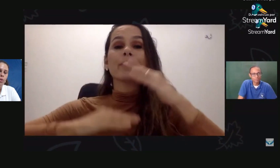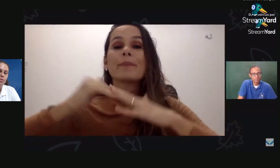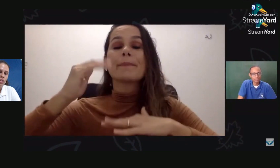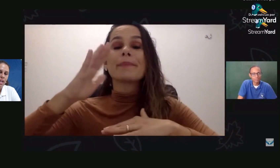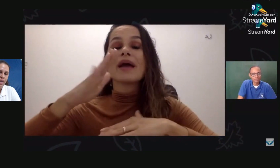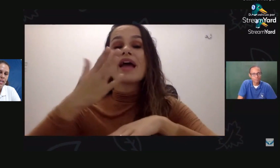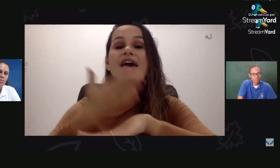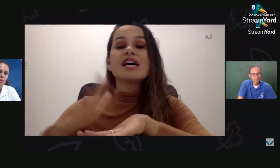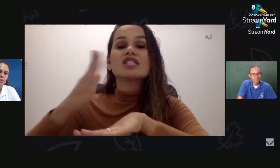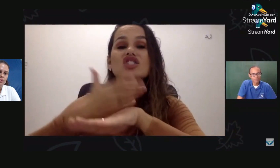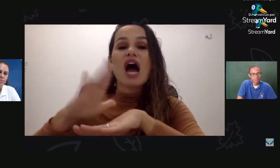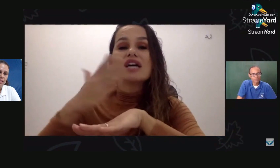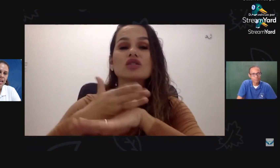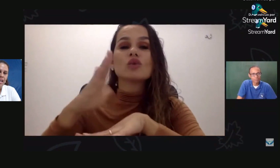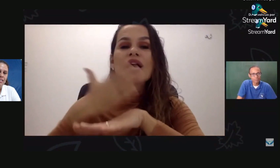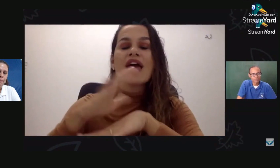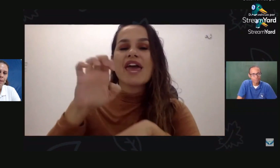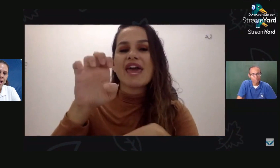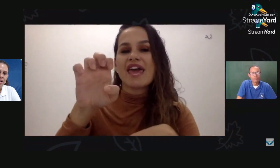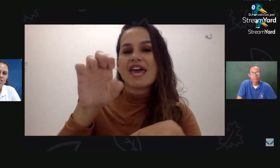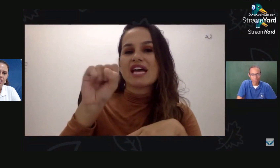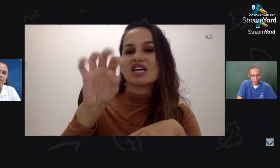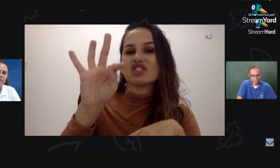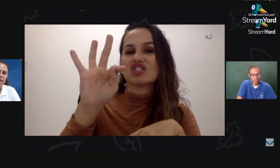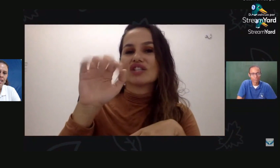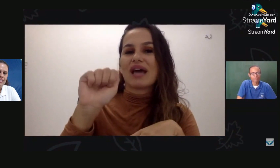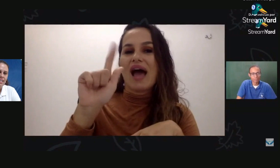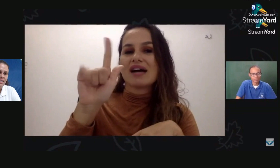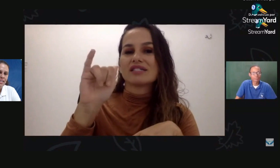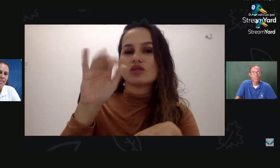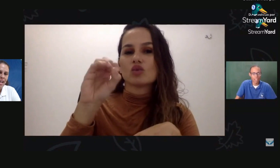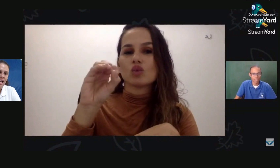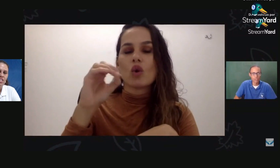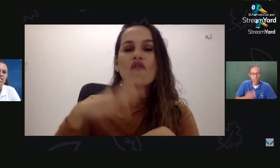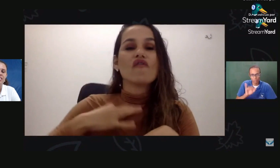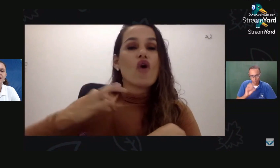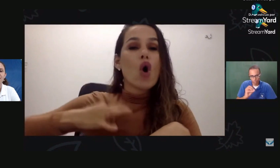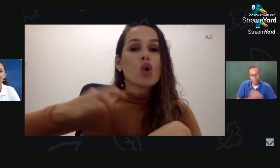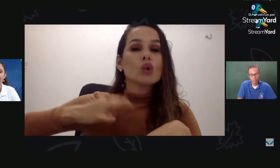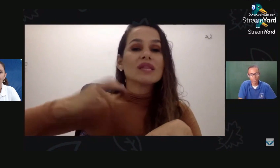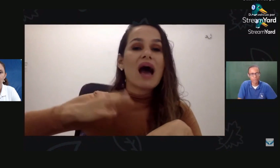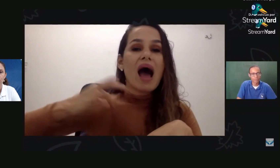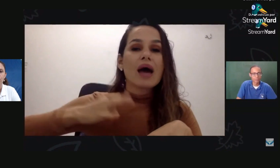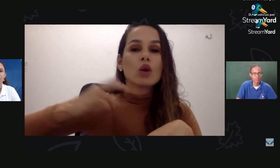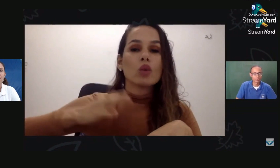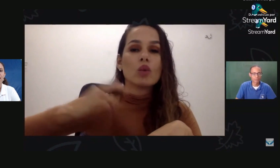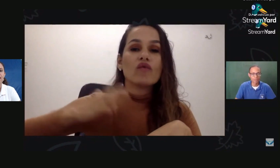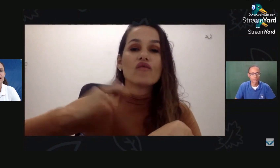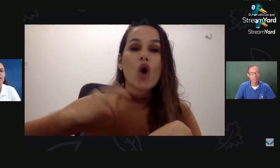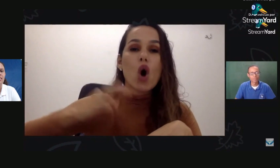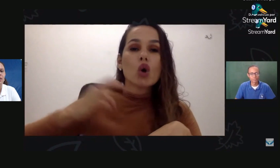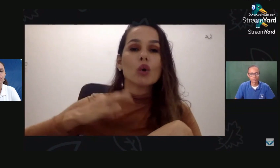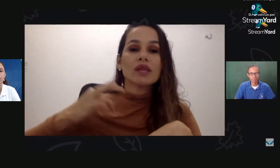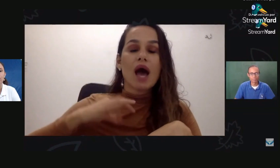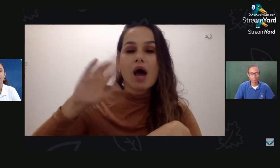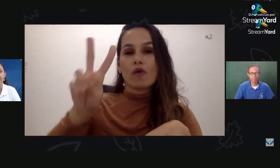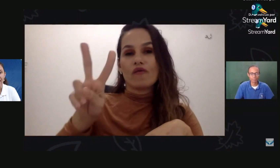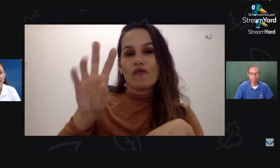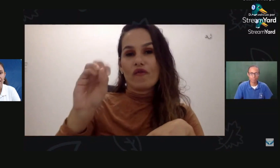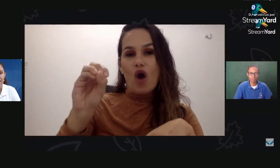o profissionalismo, essa prática, essa estratégia, esse estágio, essa